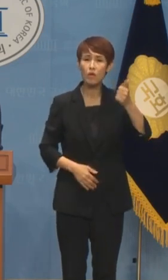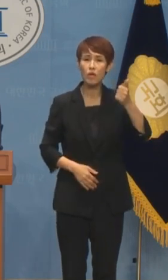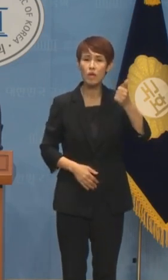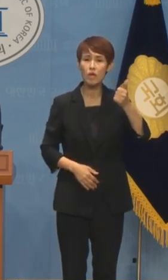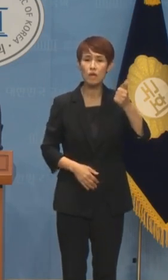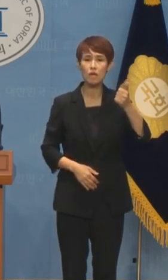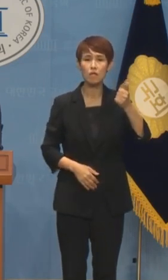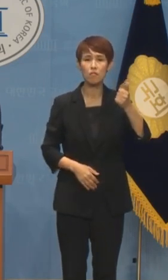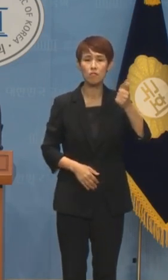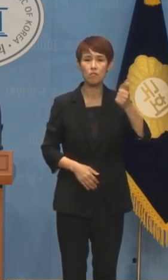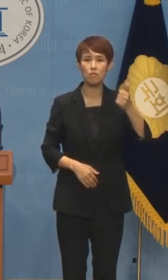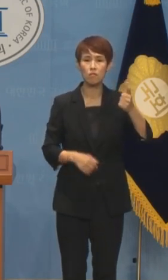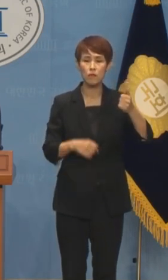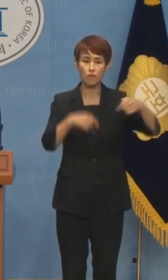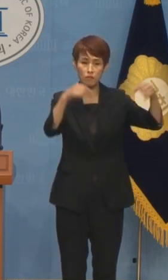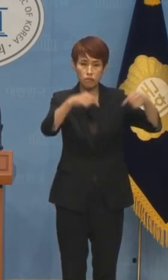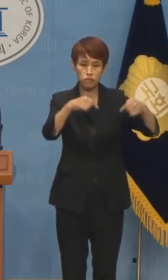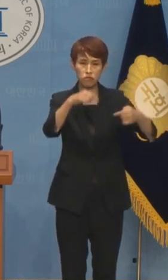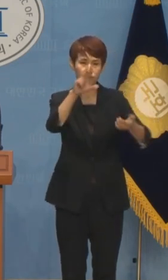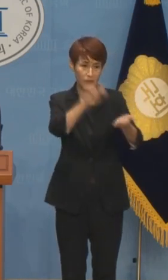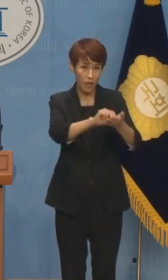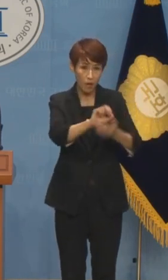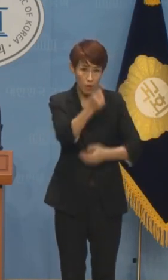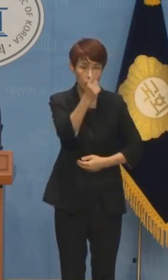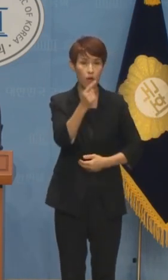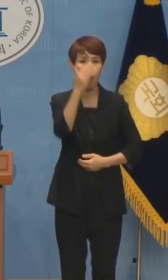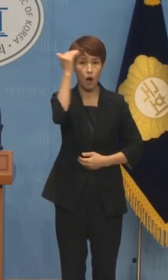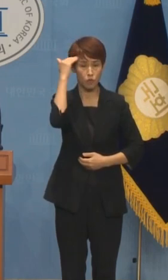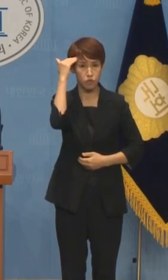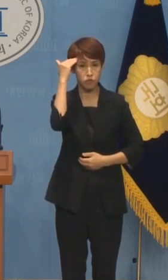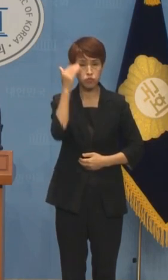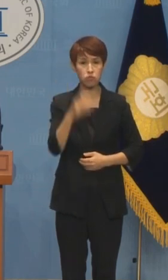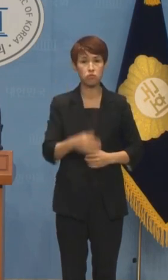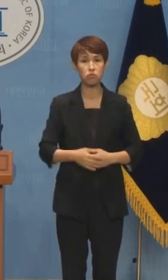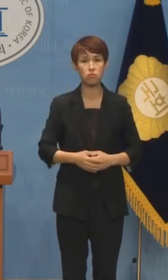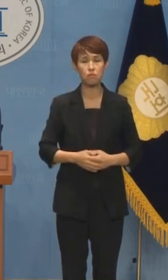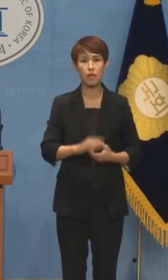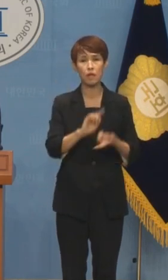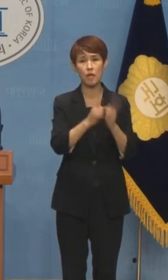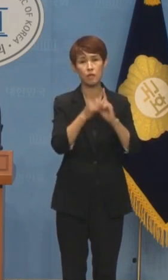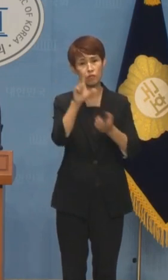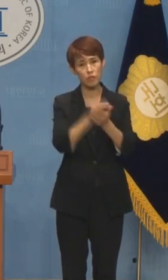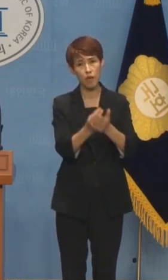외교 때문에 우리 정부가 대신 뺨을 맞아야 합니까?